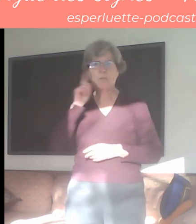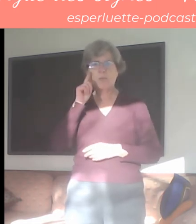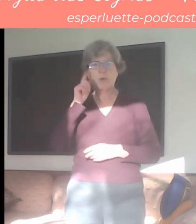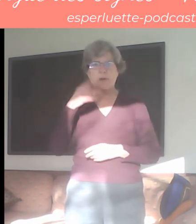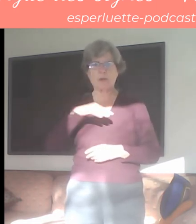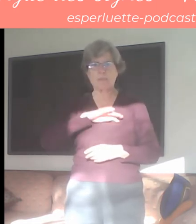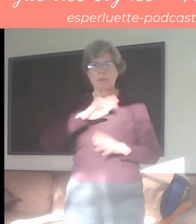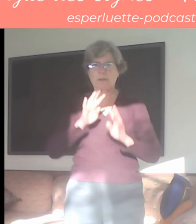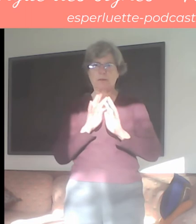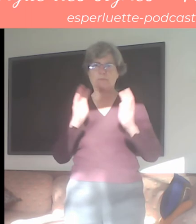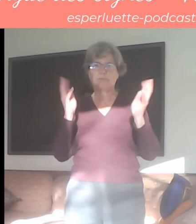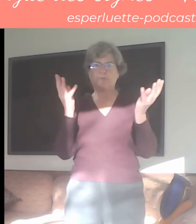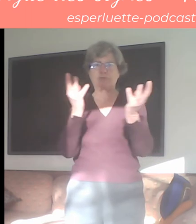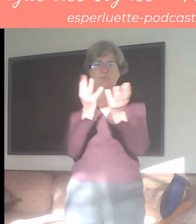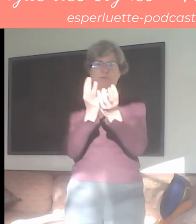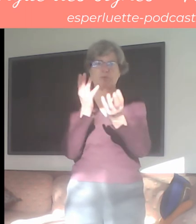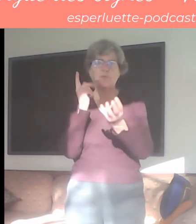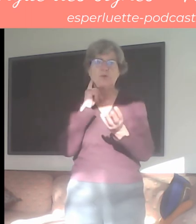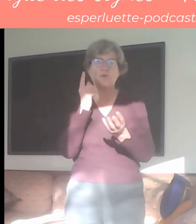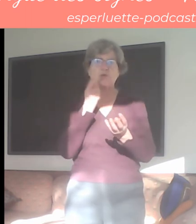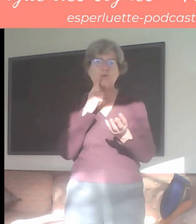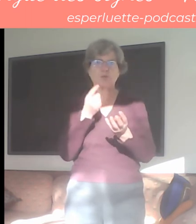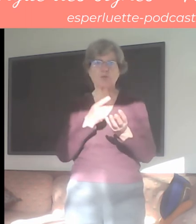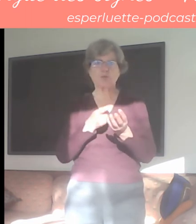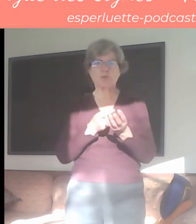je suis que avec des sourds, je deviens pas sourde, je suis